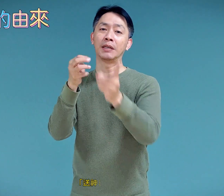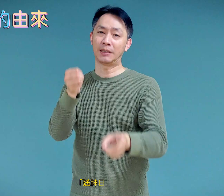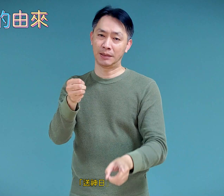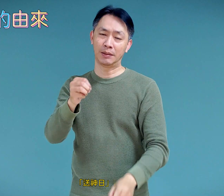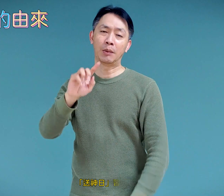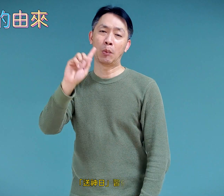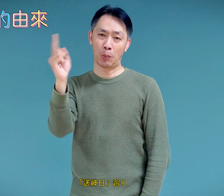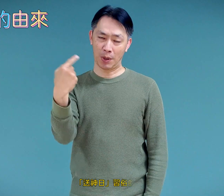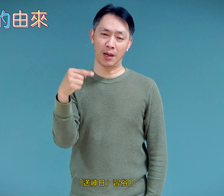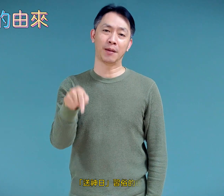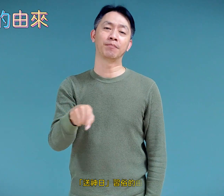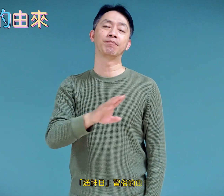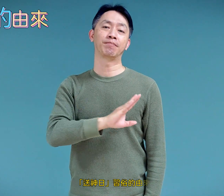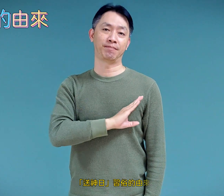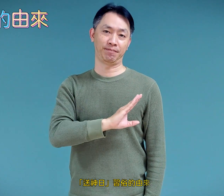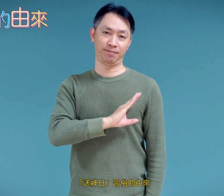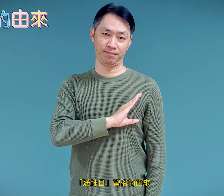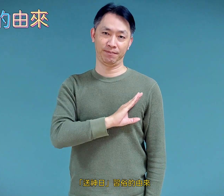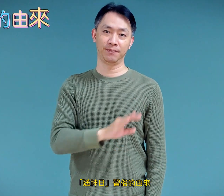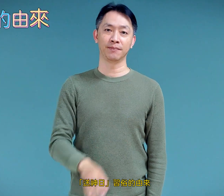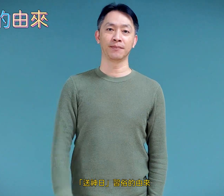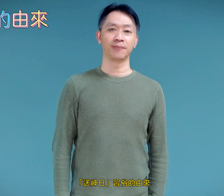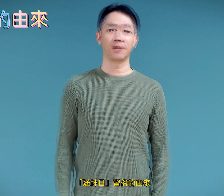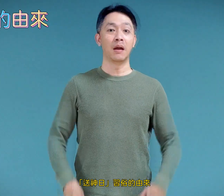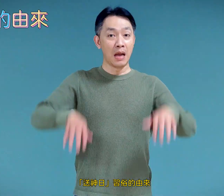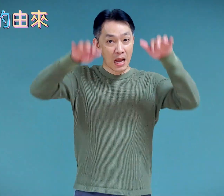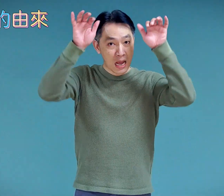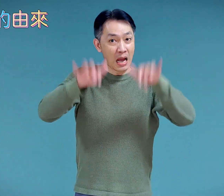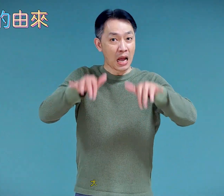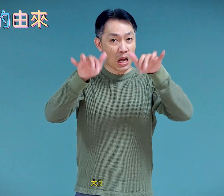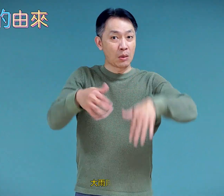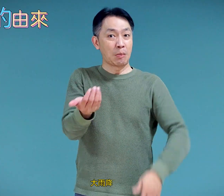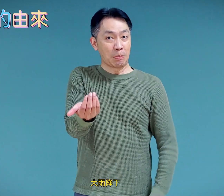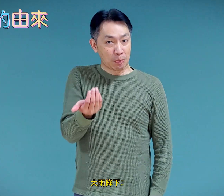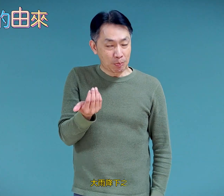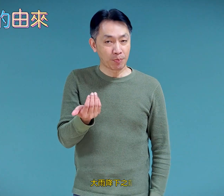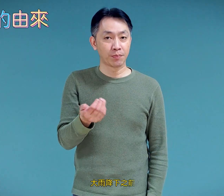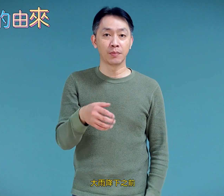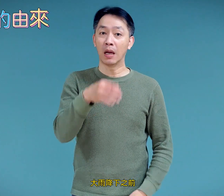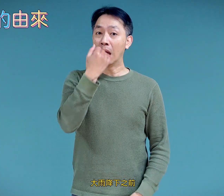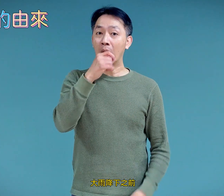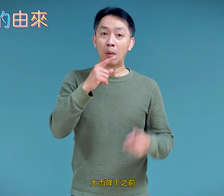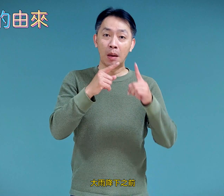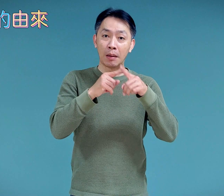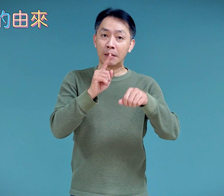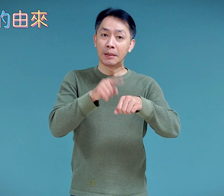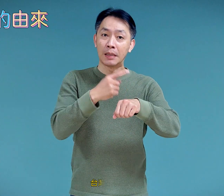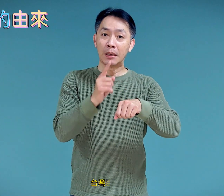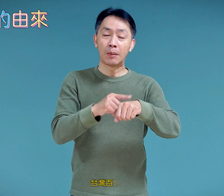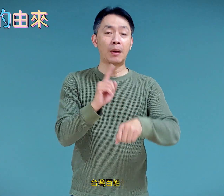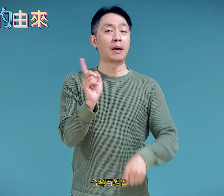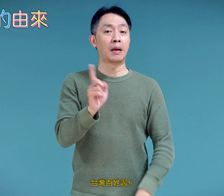送神日习俗的由来。大雨降下之前，台湾百姓习